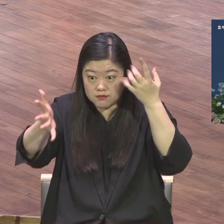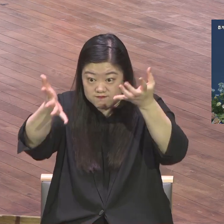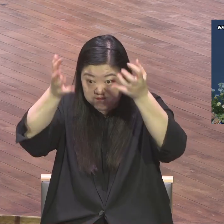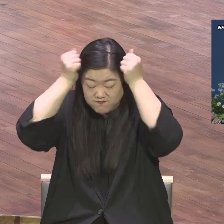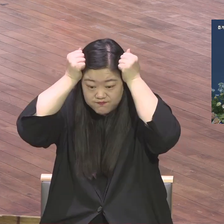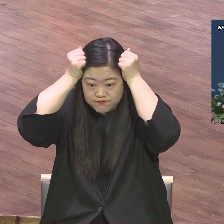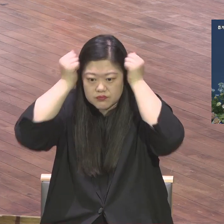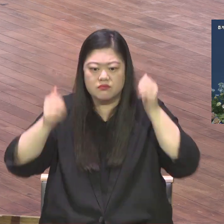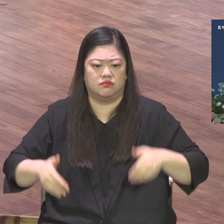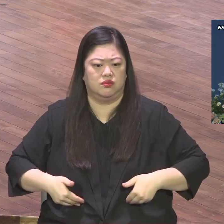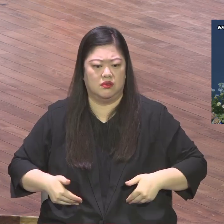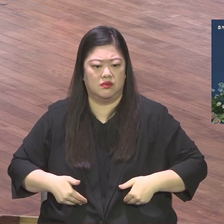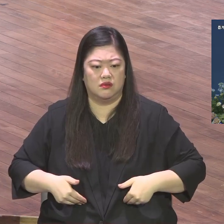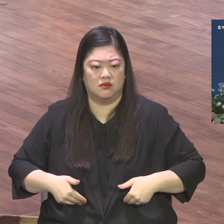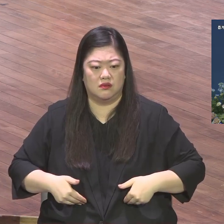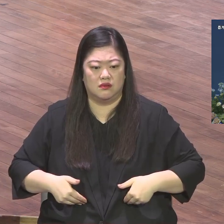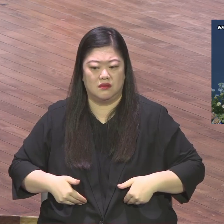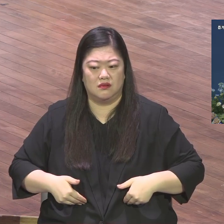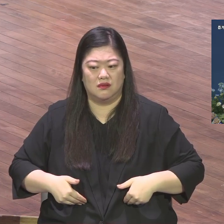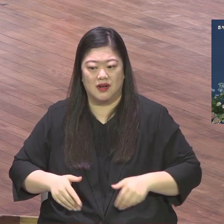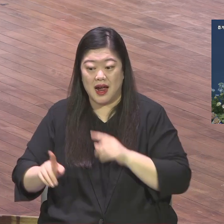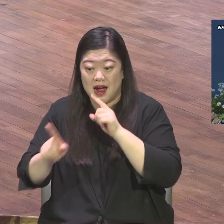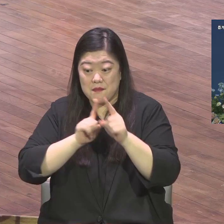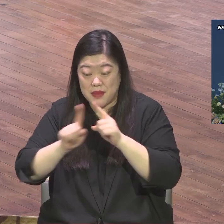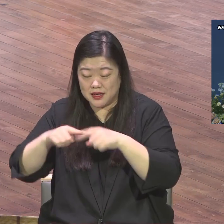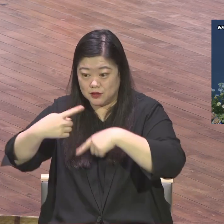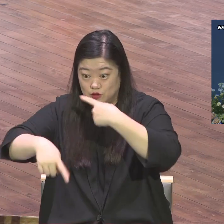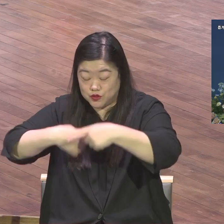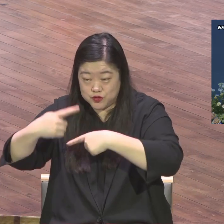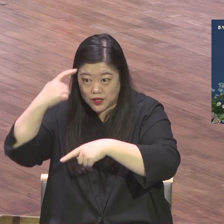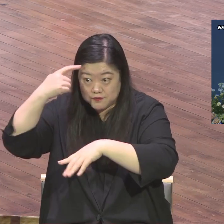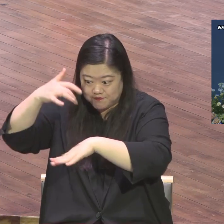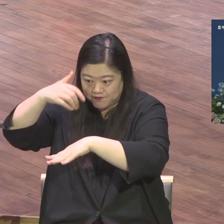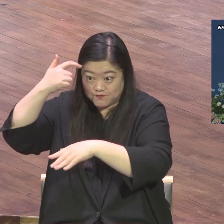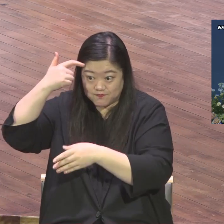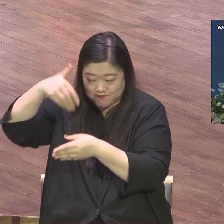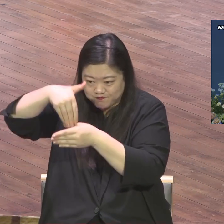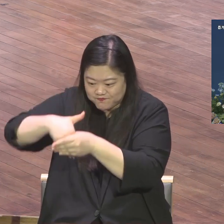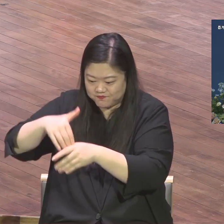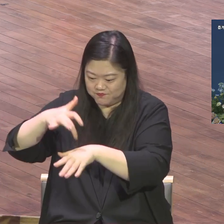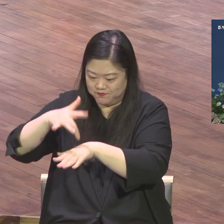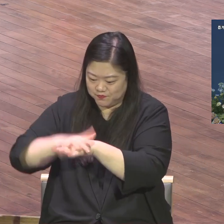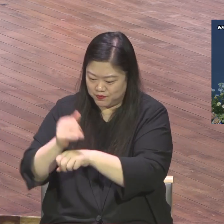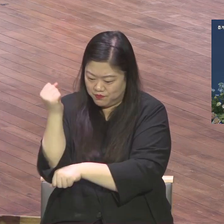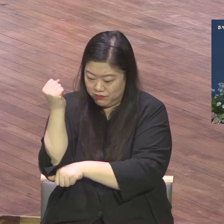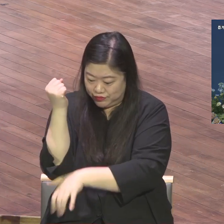망대가 세워지면 사단의 망대, 나라는 사단의 망대 무너진단 말이에요.